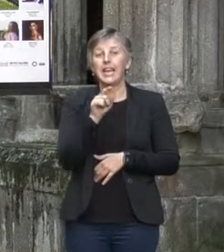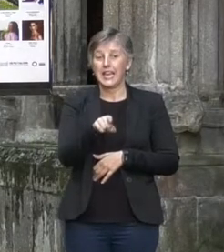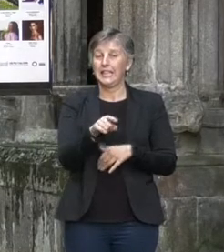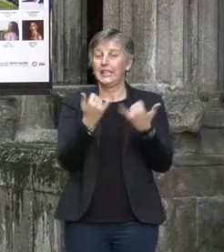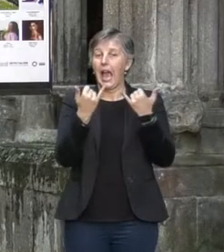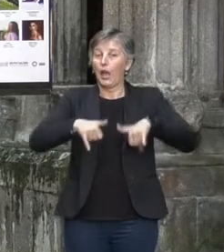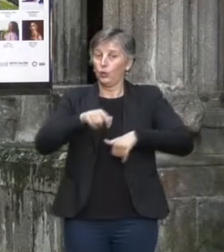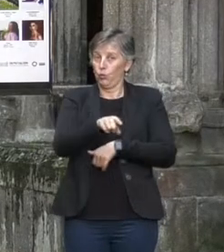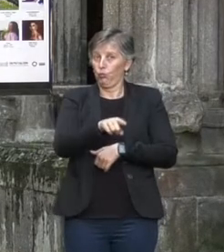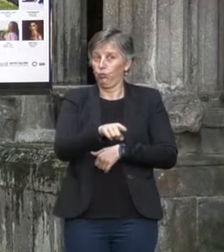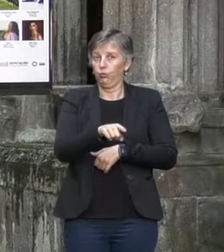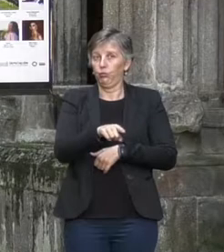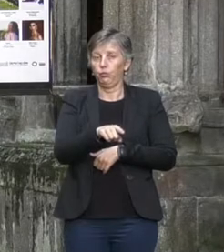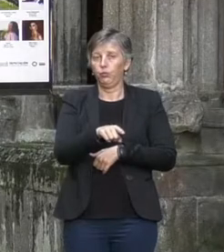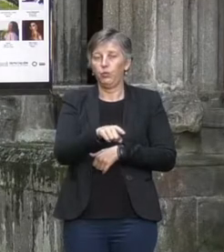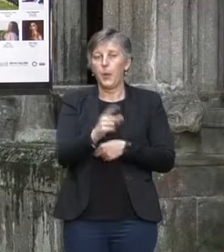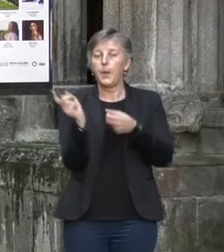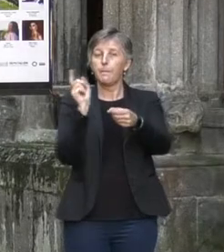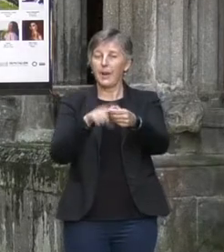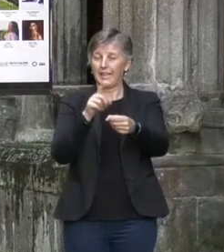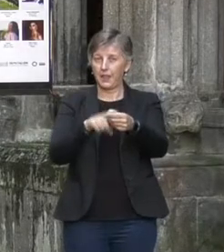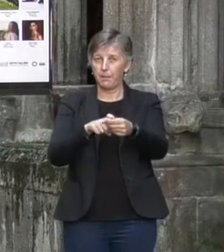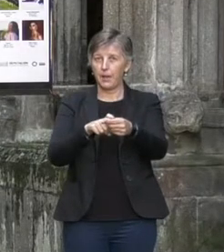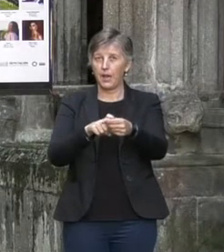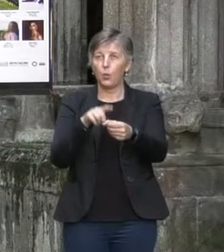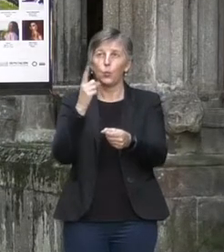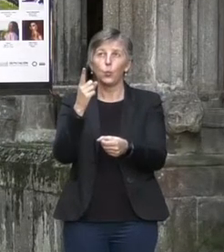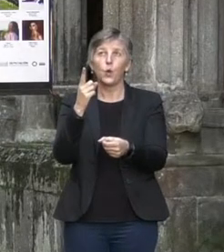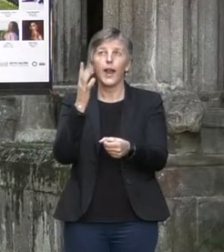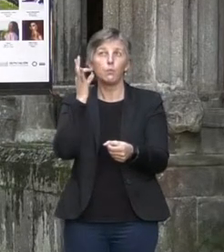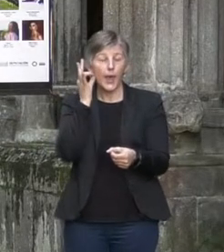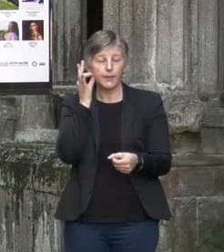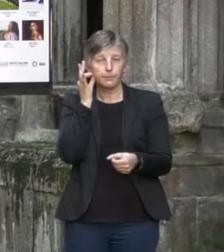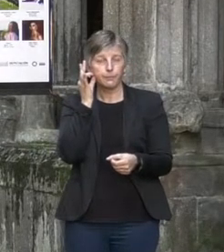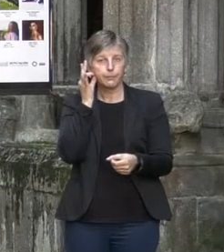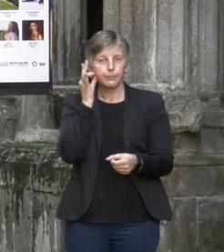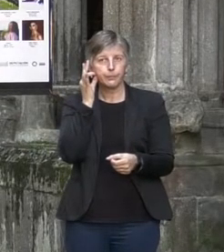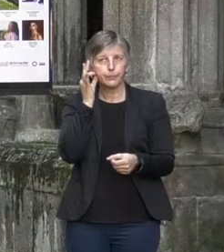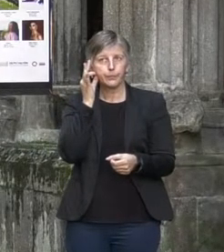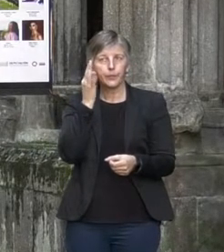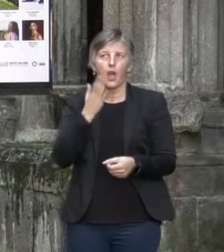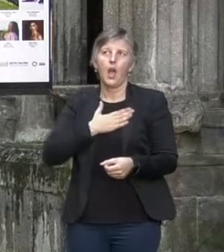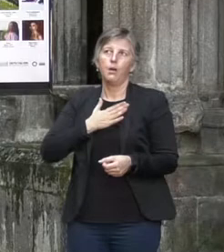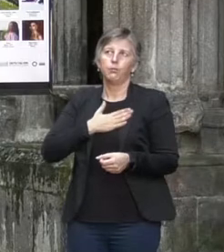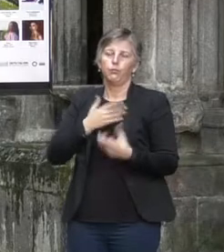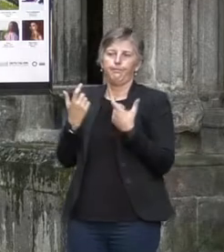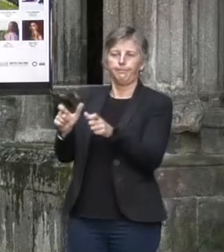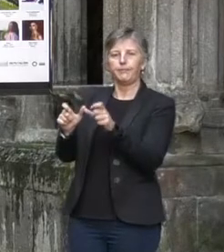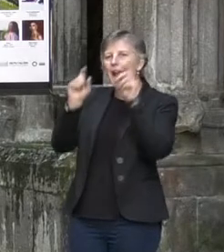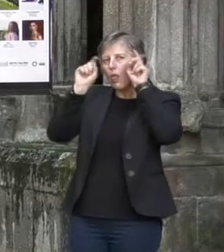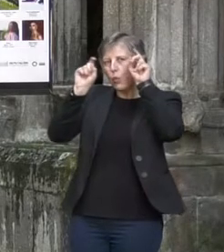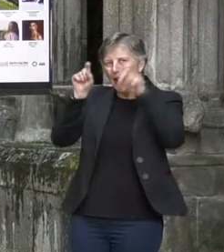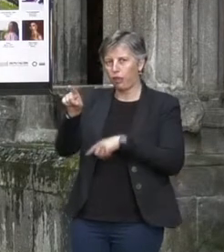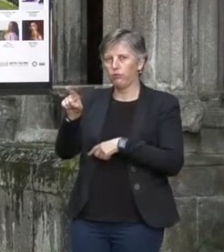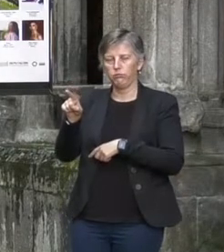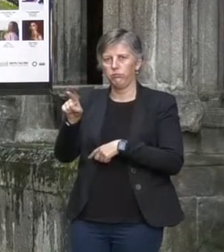acto vai participar unha muller do mundo da educación